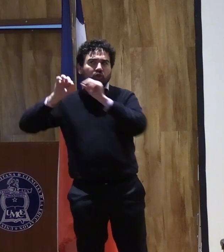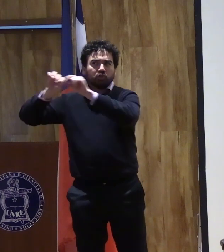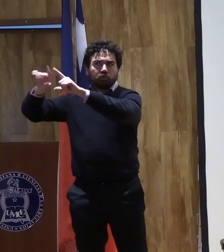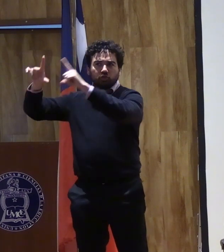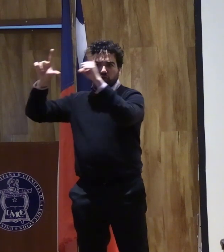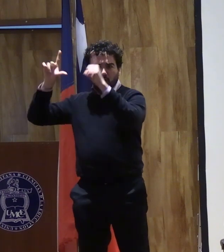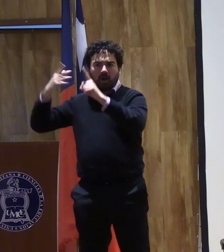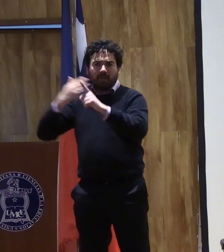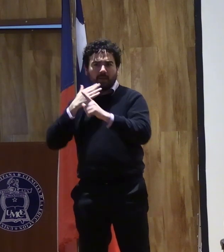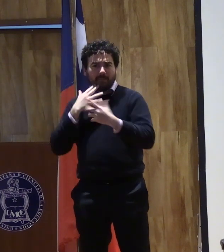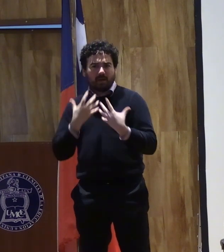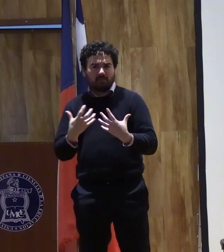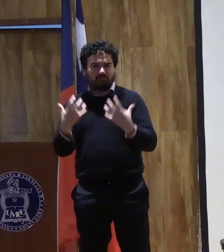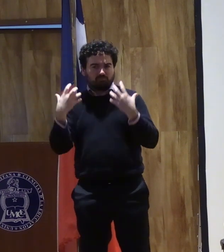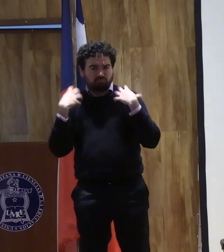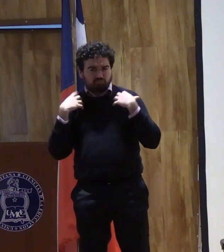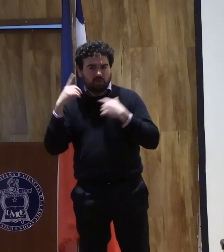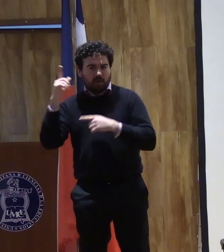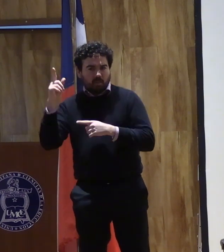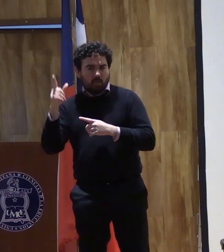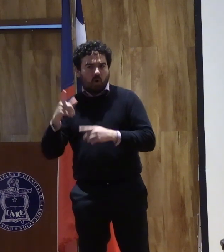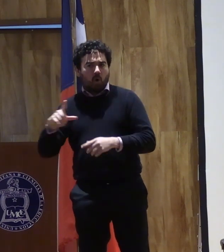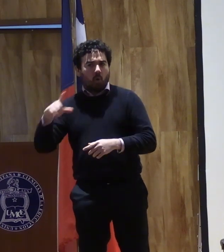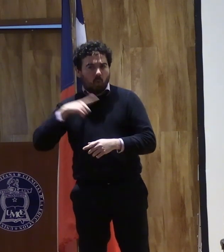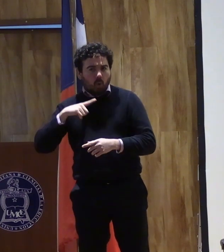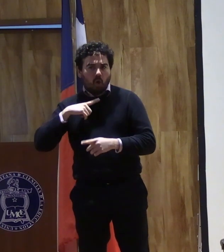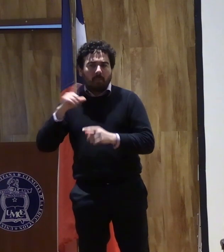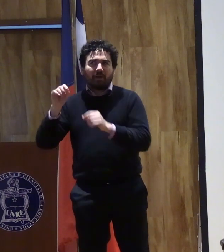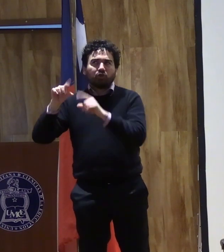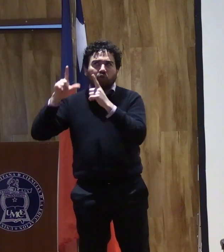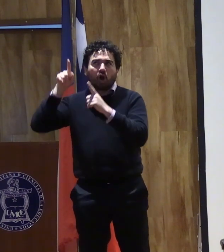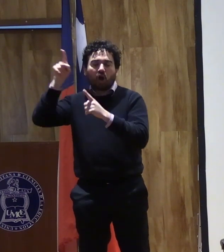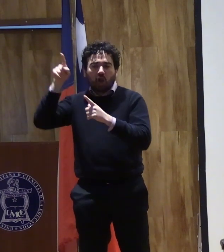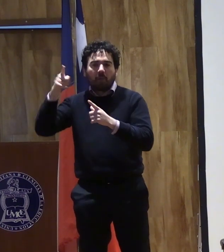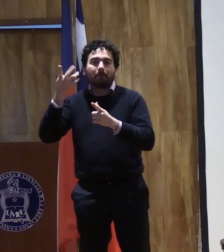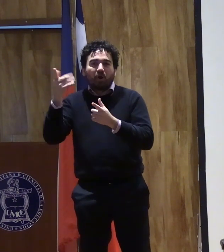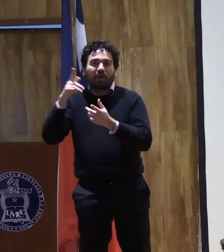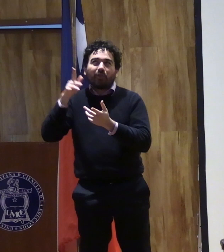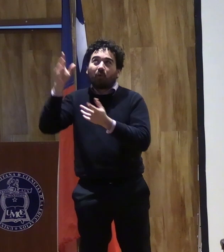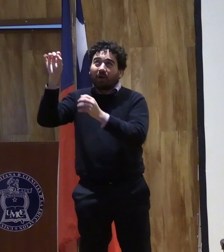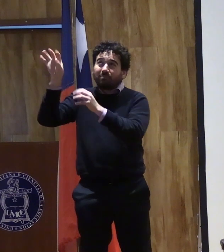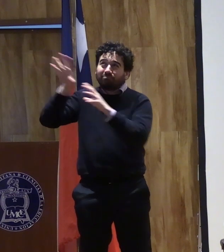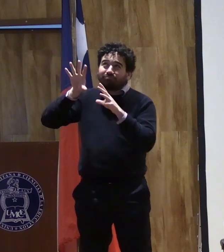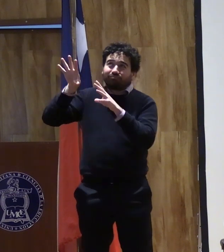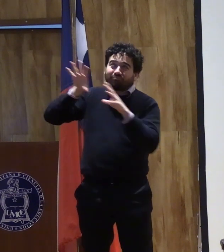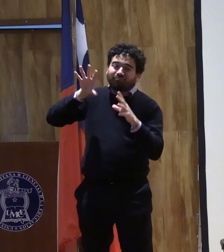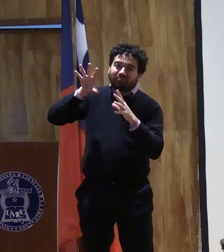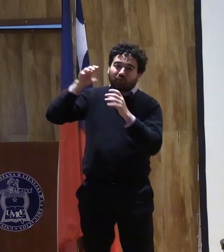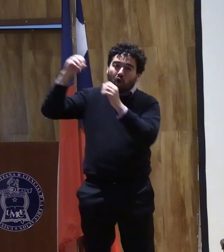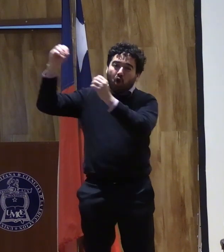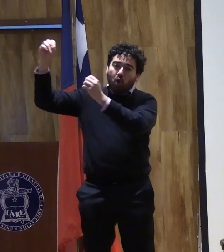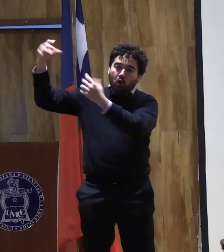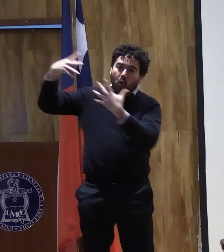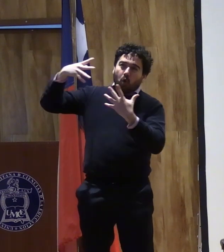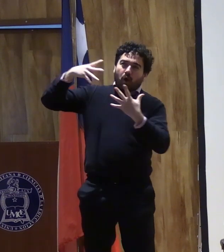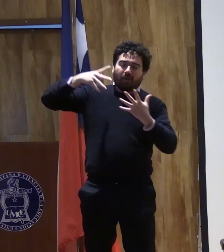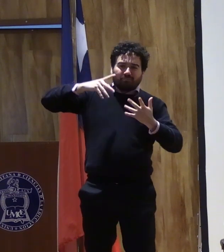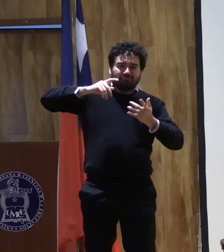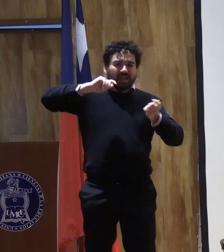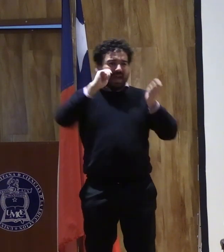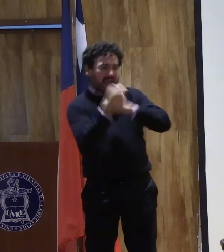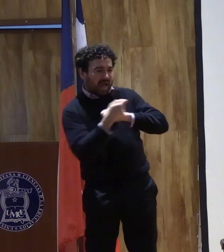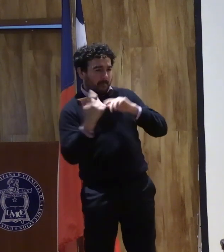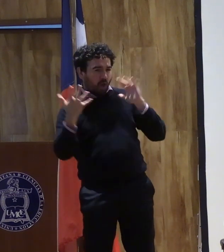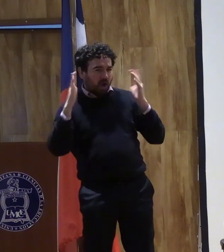responsable de estos cambios? ¿Hay cambios en el Sol, en su luminosidad, que podían provocar este tipo de